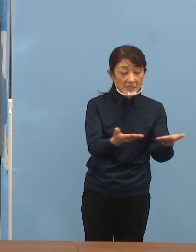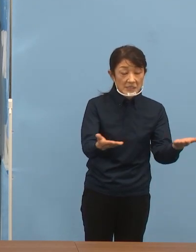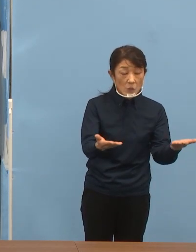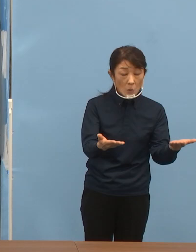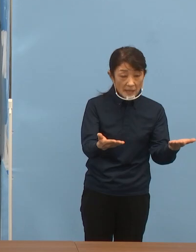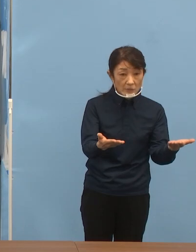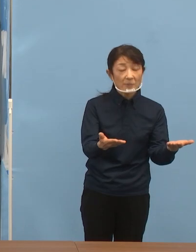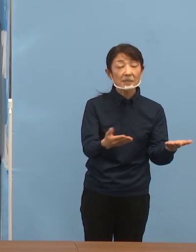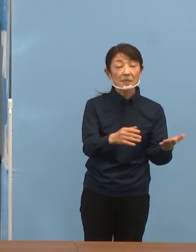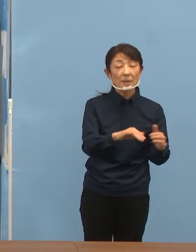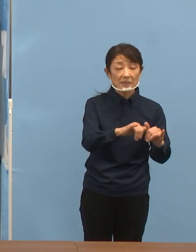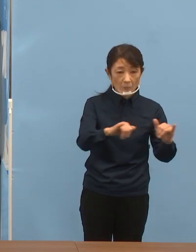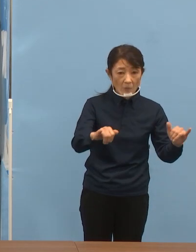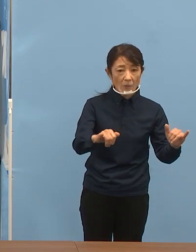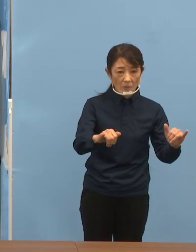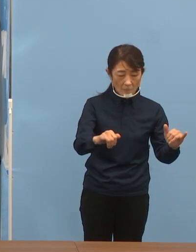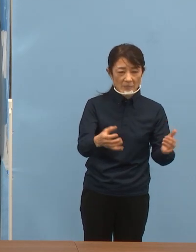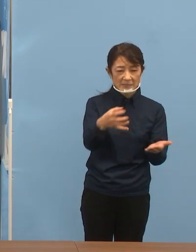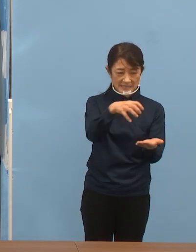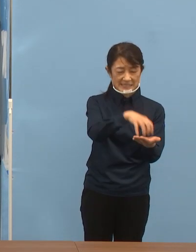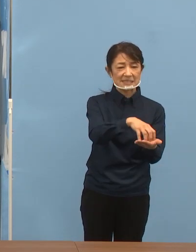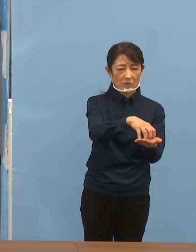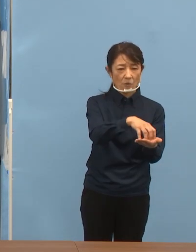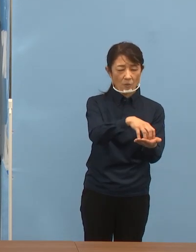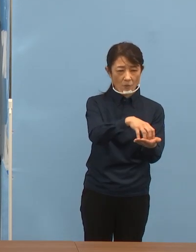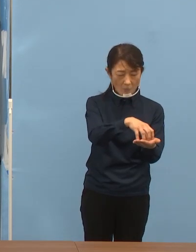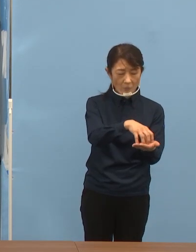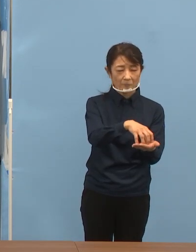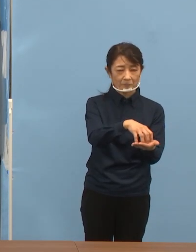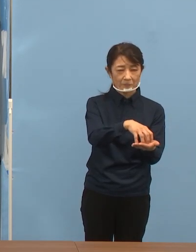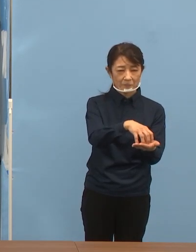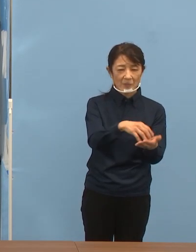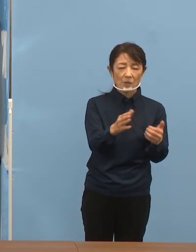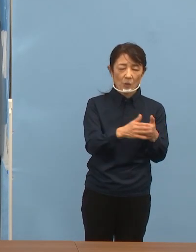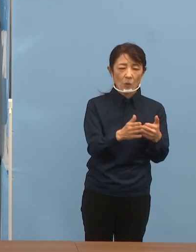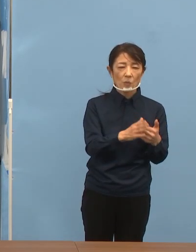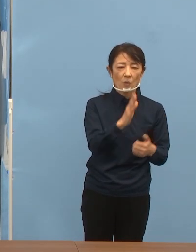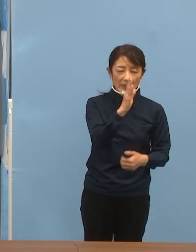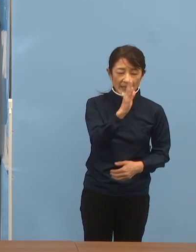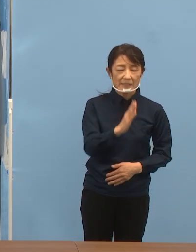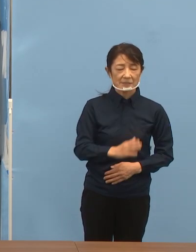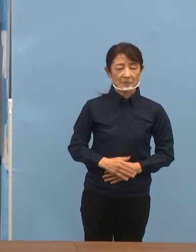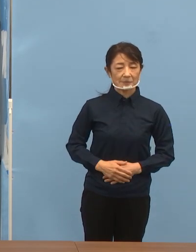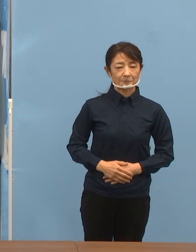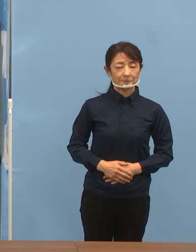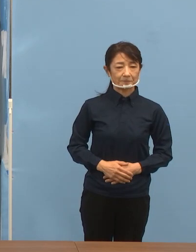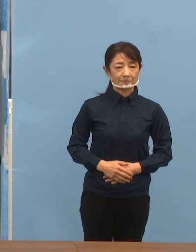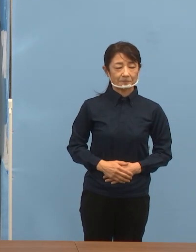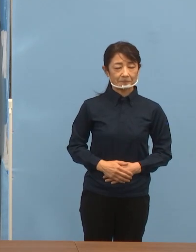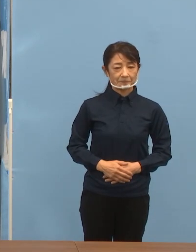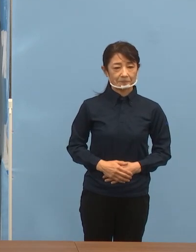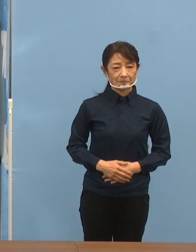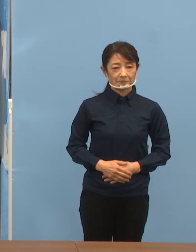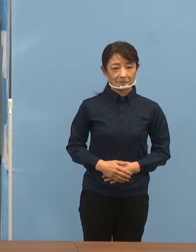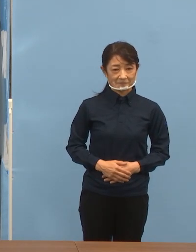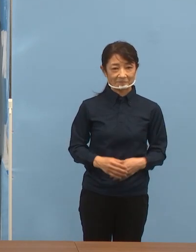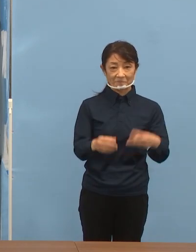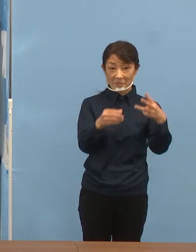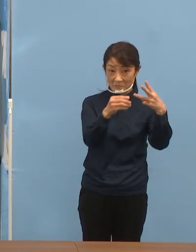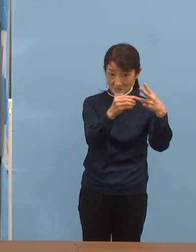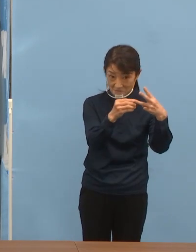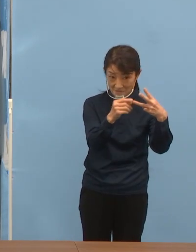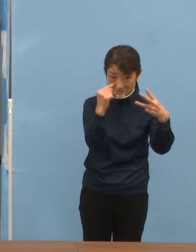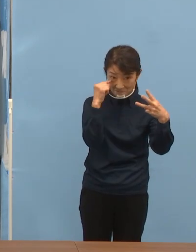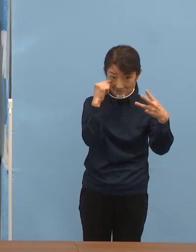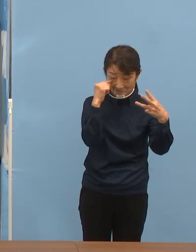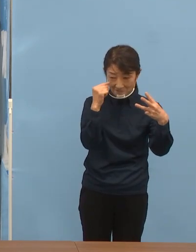をよろしくお願いいたします。で、3つ目になります。この子に関